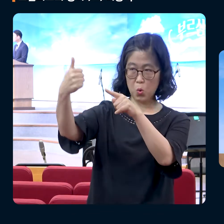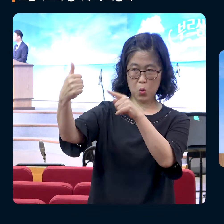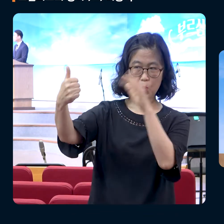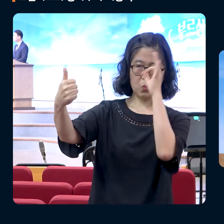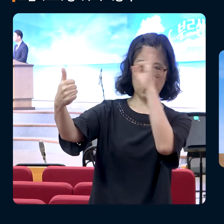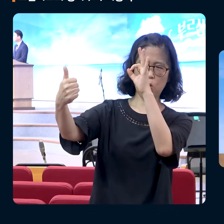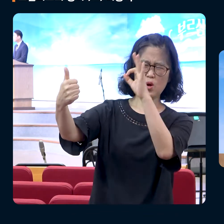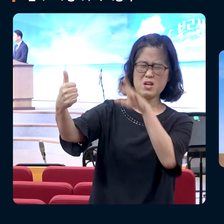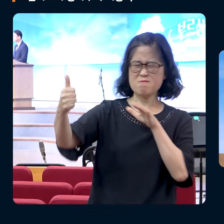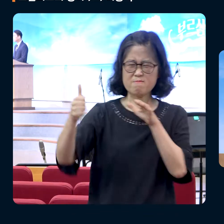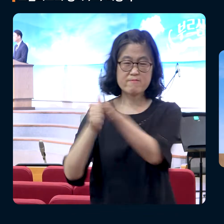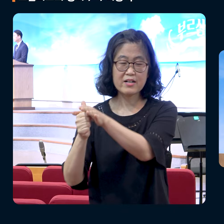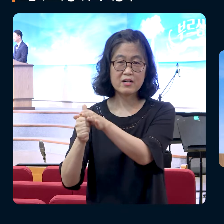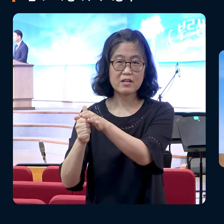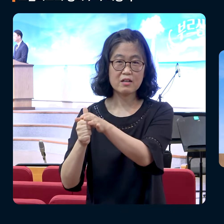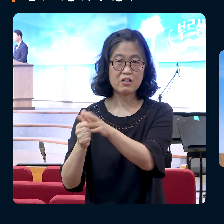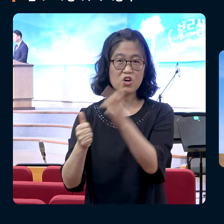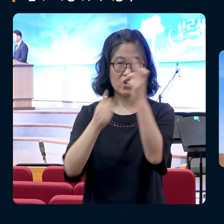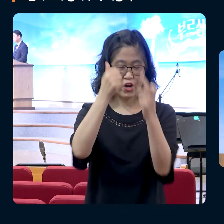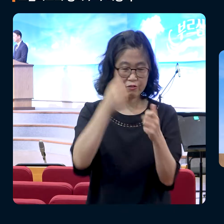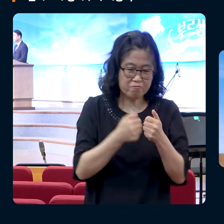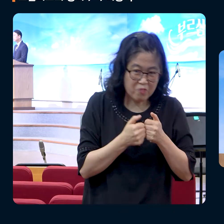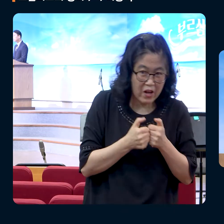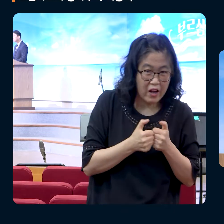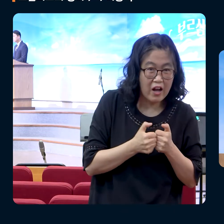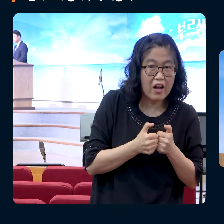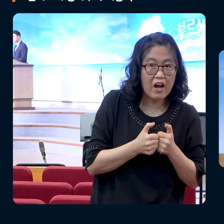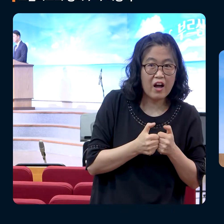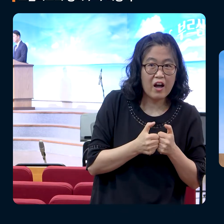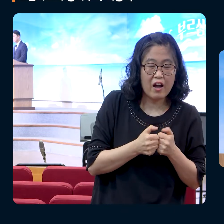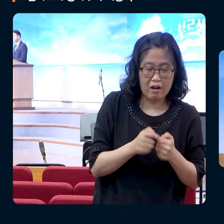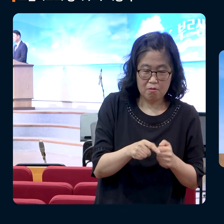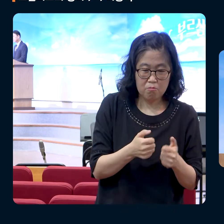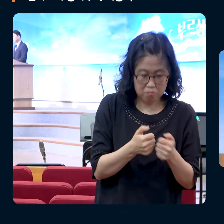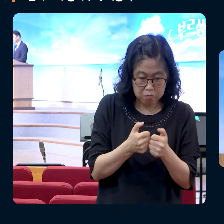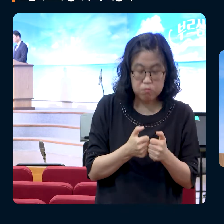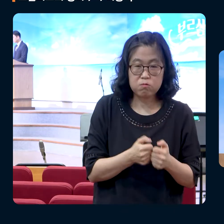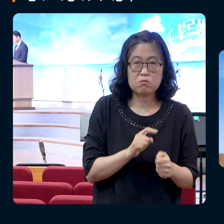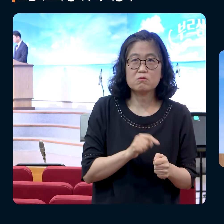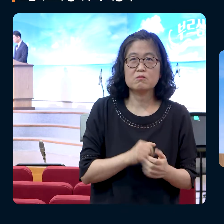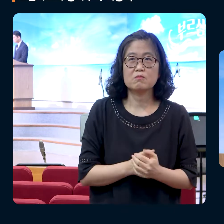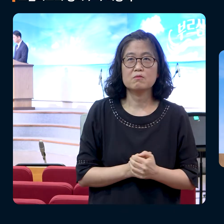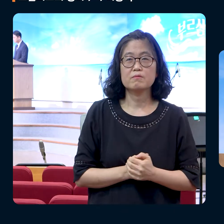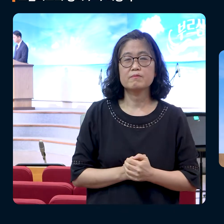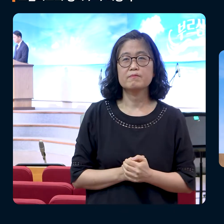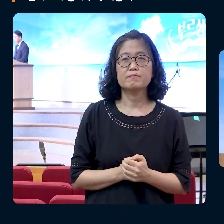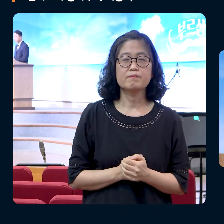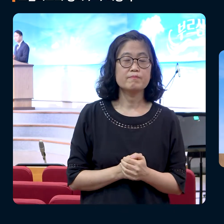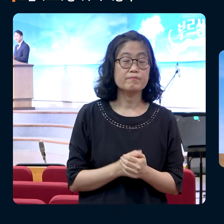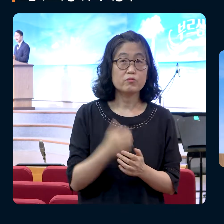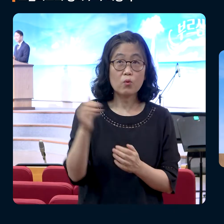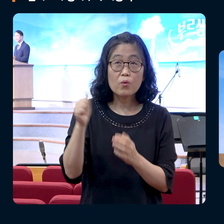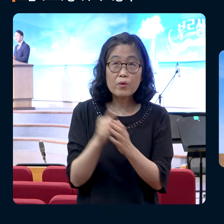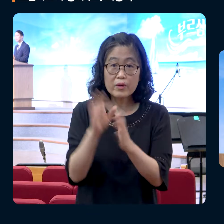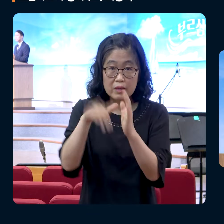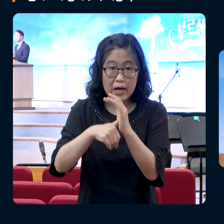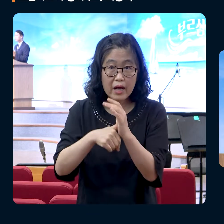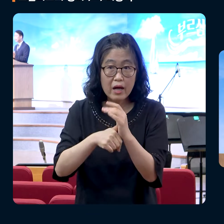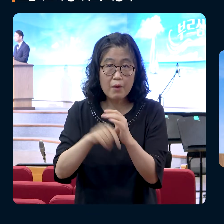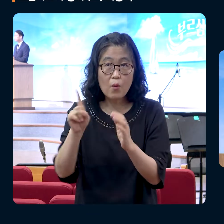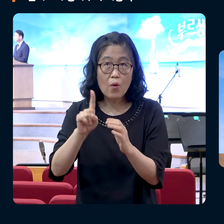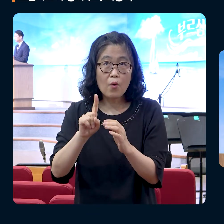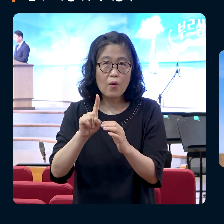오늘 죽여가지고 구덩이에 파묻자, 이렇게 형들이 작당 모의를 하게 됩니다. 근데 그때